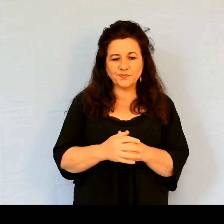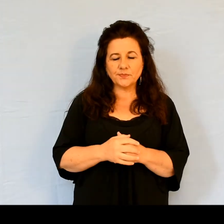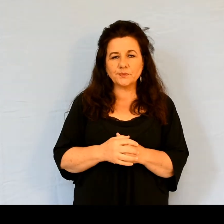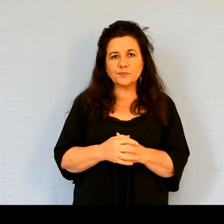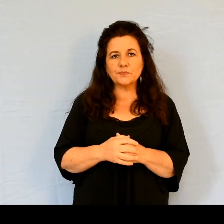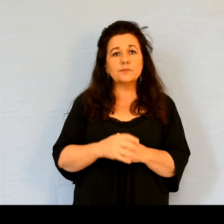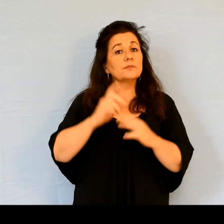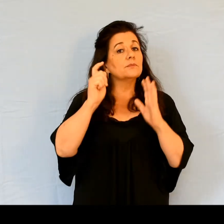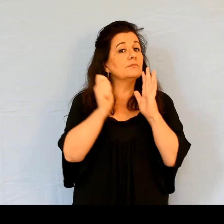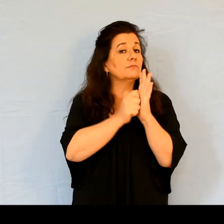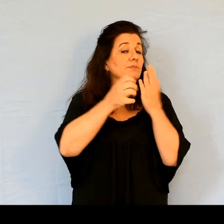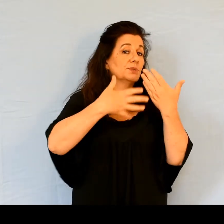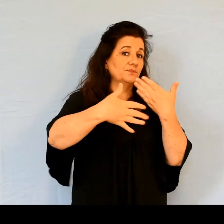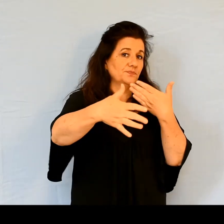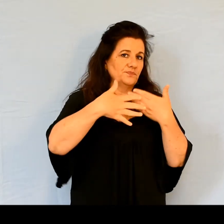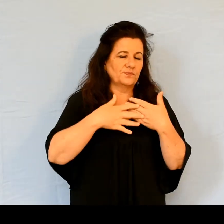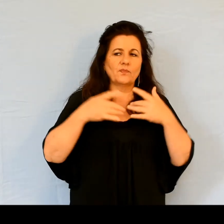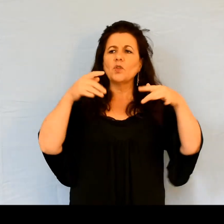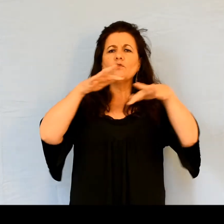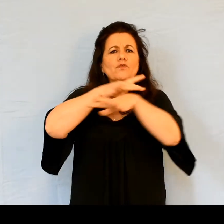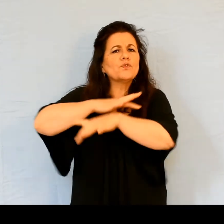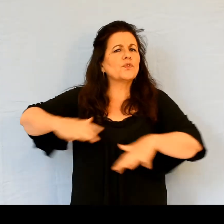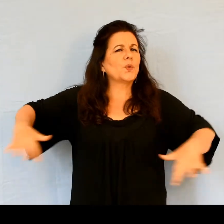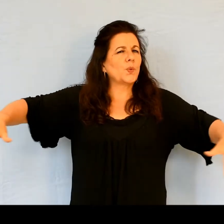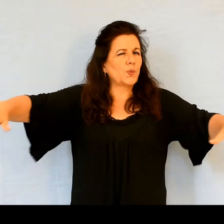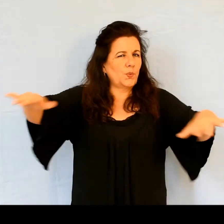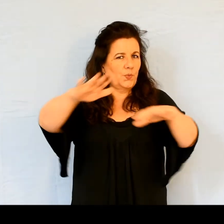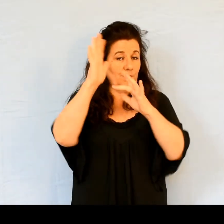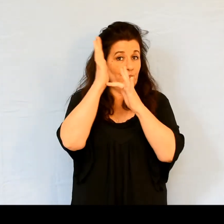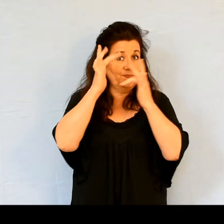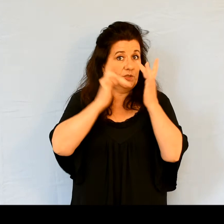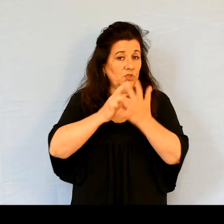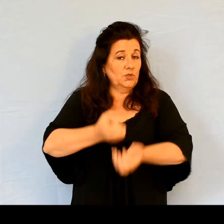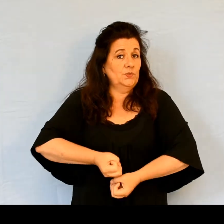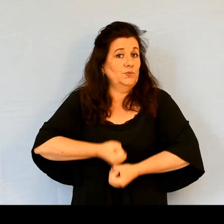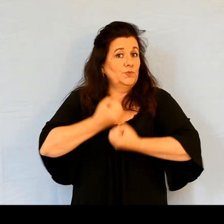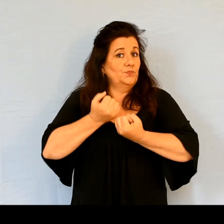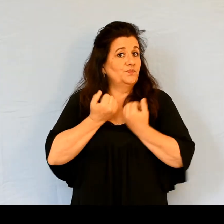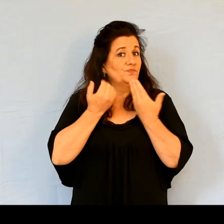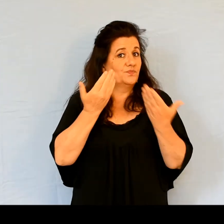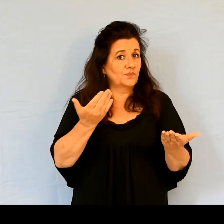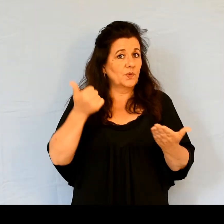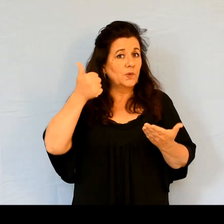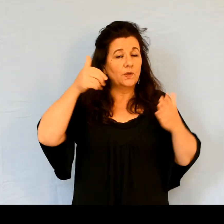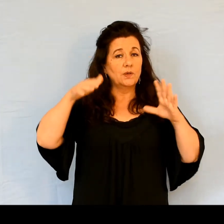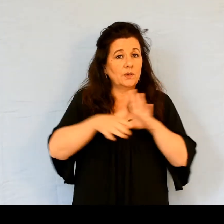En ce temps-là, Jésus proposa cette parabole à la foule.